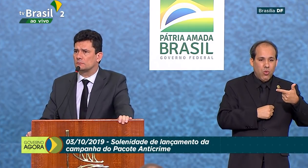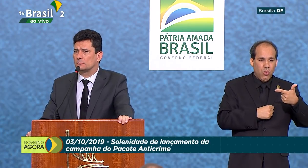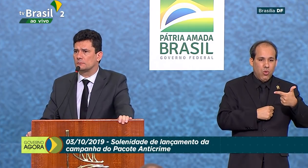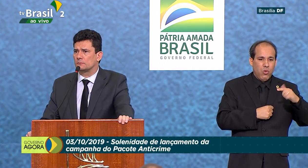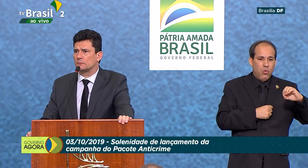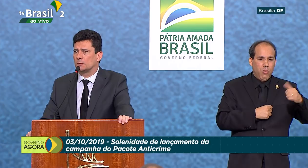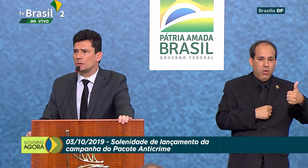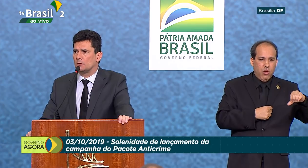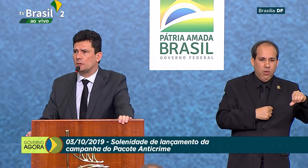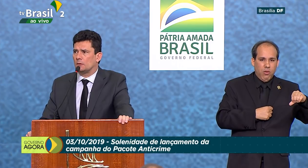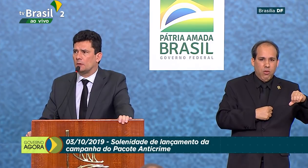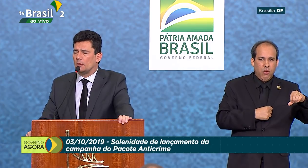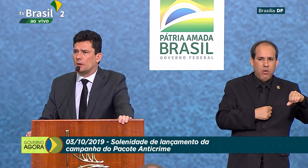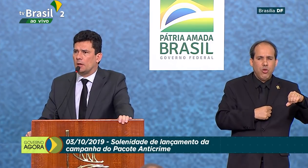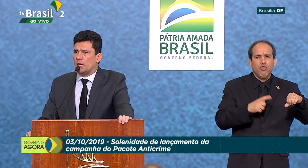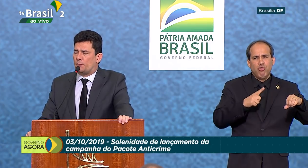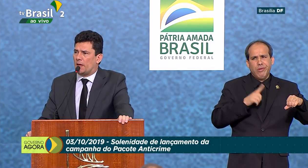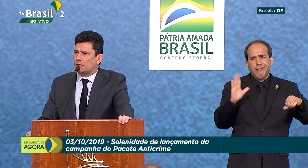feito,